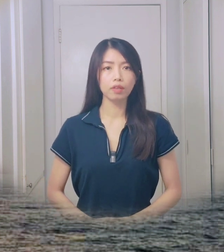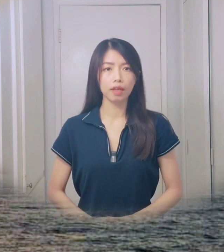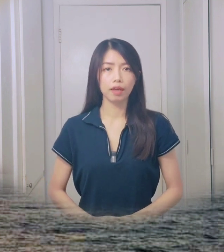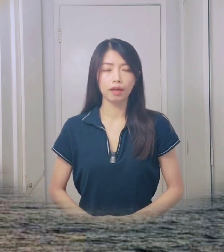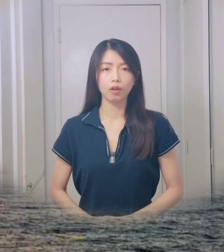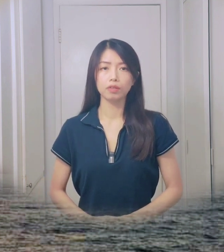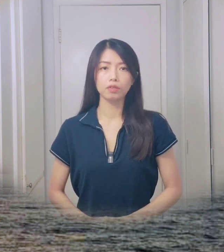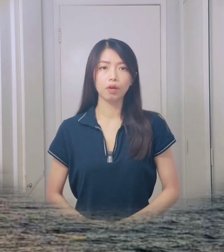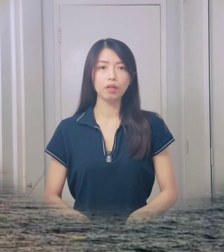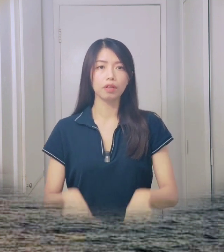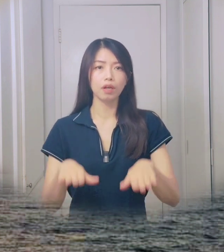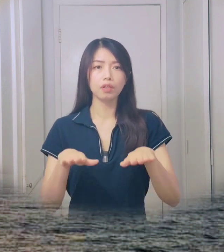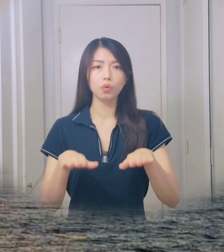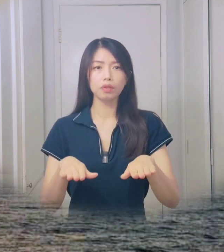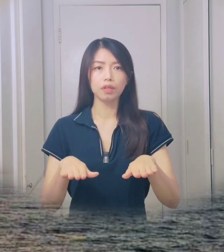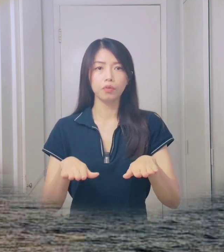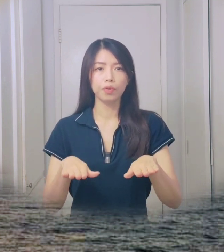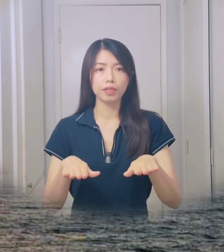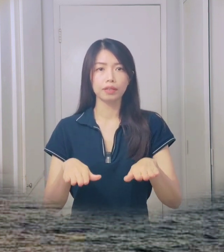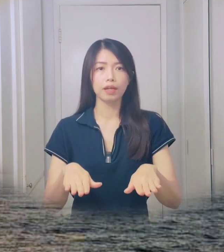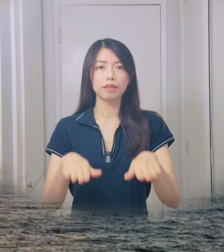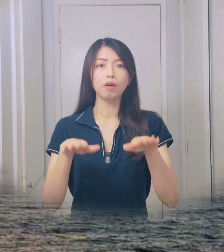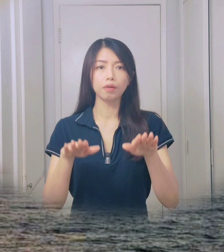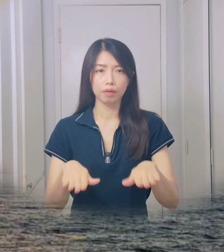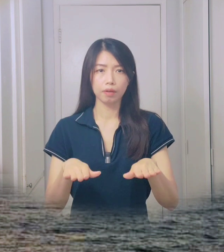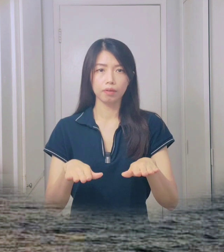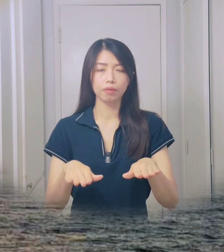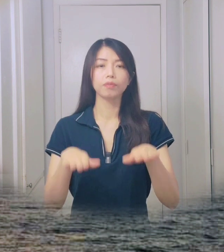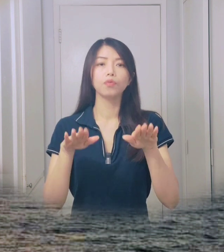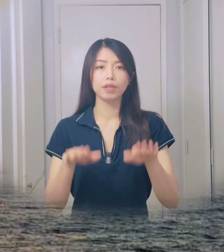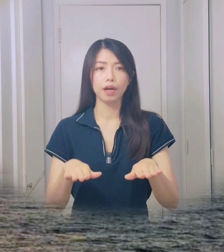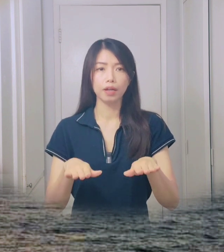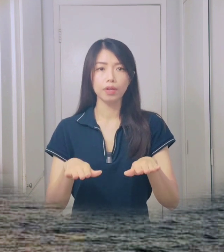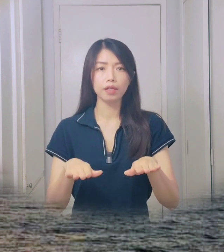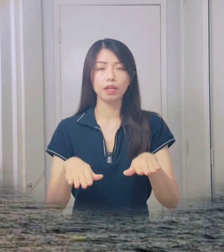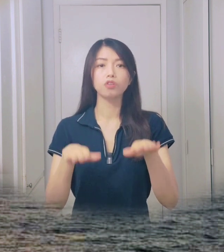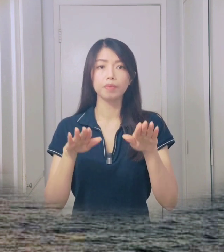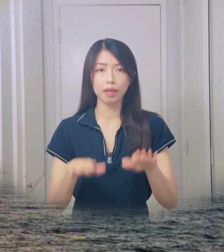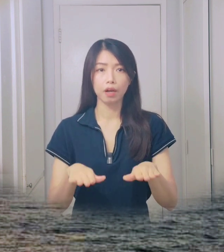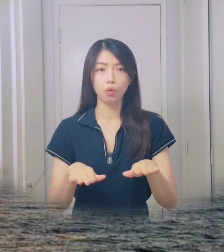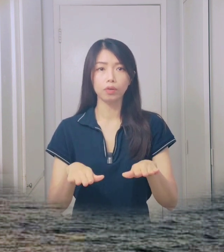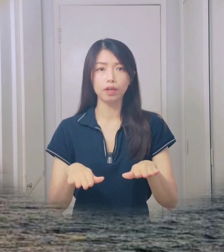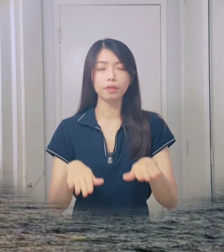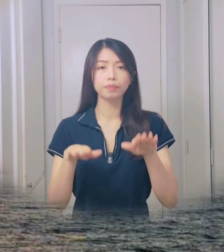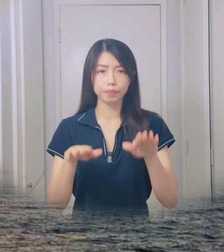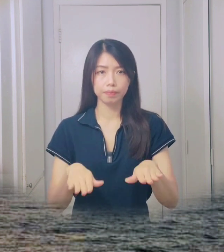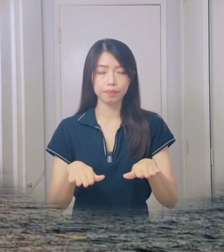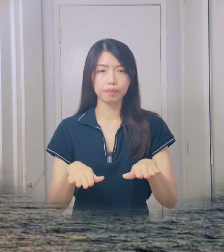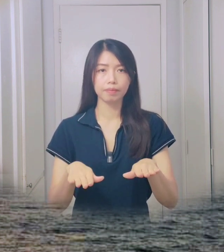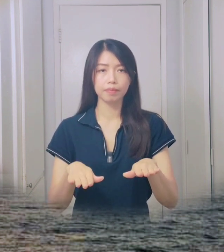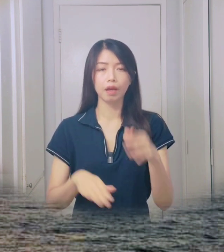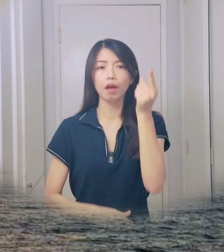오늘, 현재 이런 뜻의 수어는 손등이 위로 한 이 상태에서 위에서 아래로 살짝 내려주시면 돼요. 오늘,